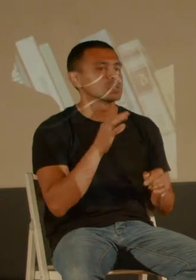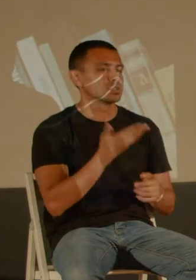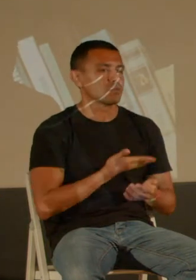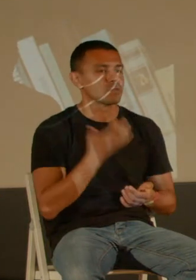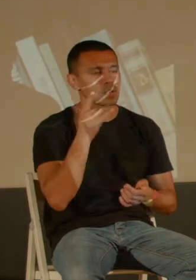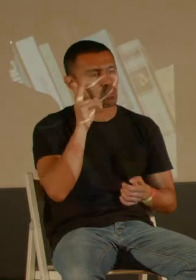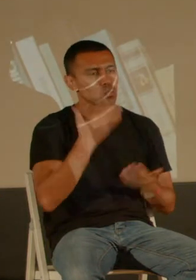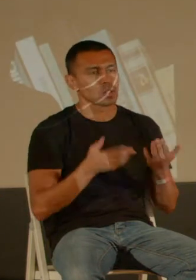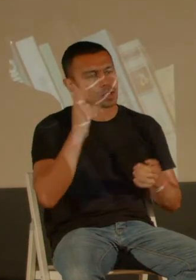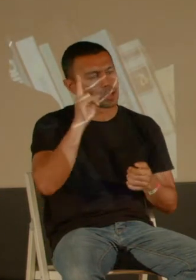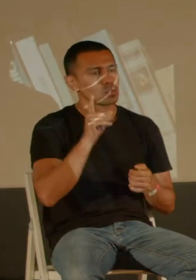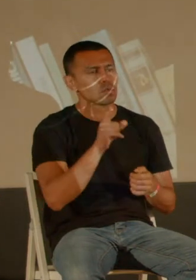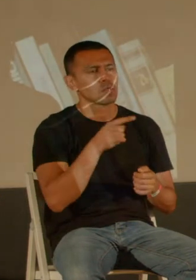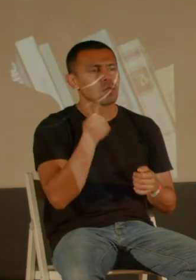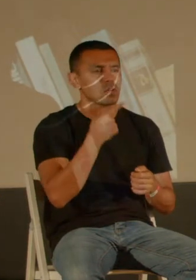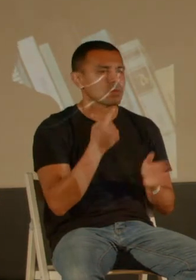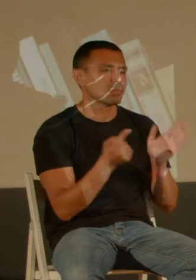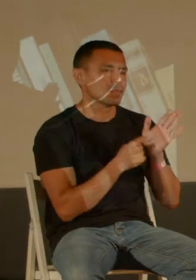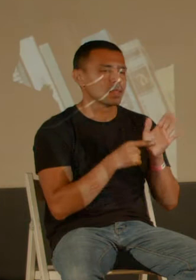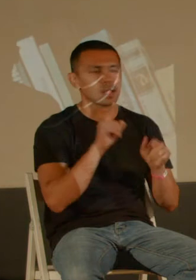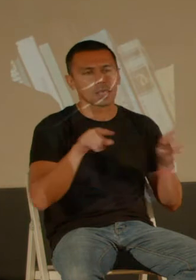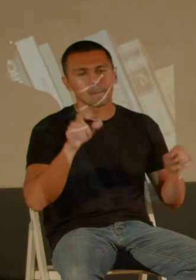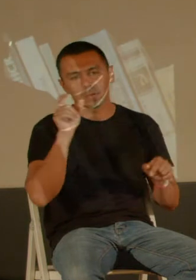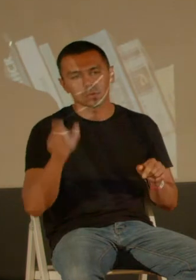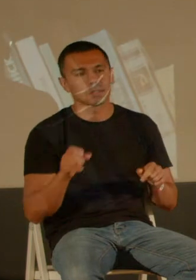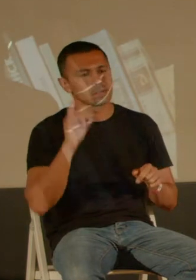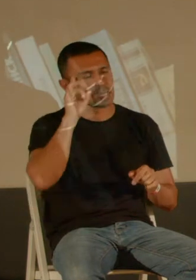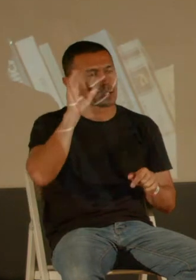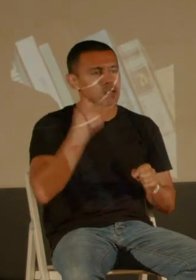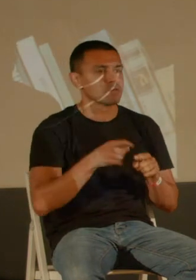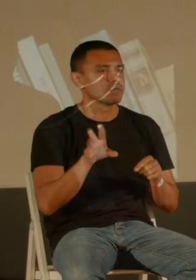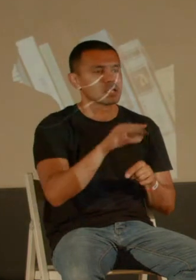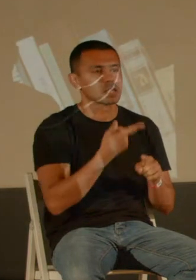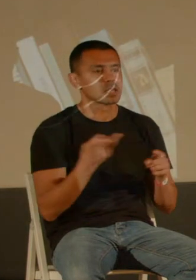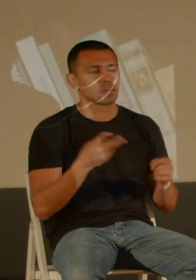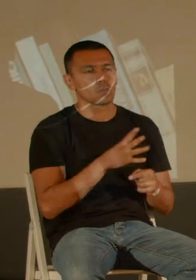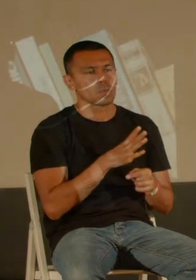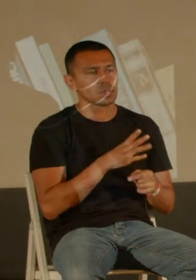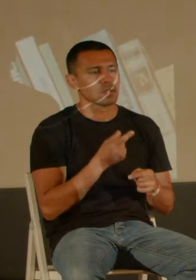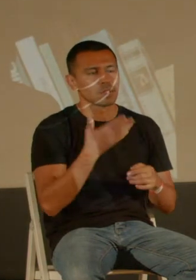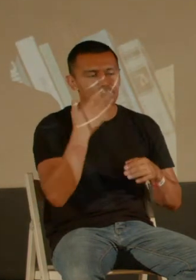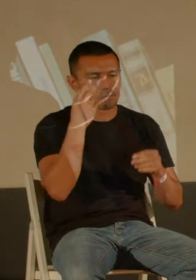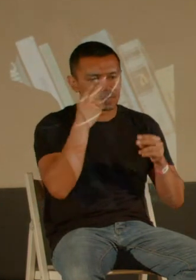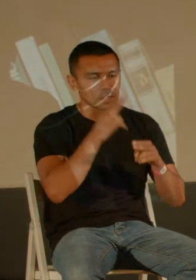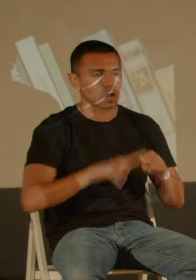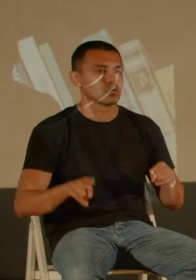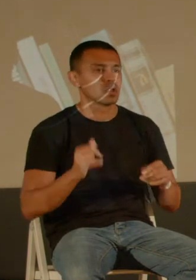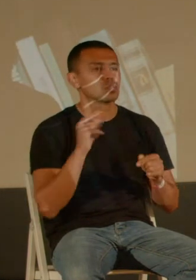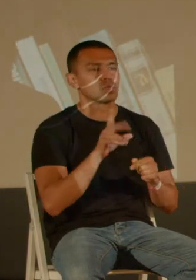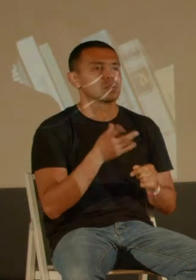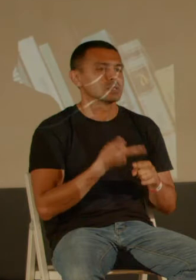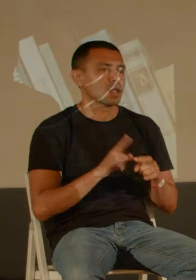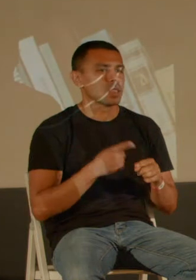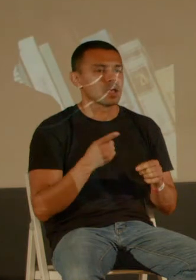Штатах, можуть не знати, про що йдеться. Вона там посилалася на деяких персонажів з реклами, і це все треба було. Ну, це все втрачено. Там не то, щоб